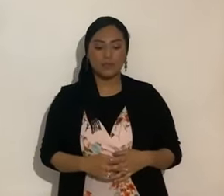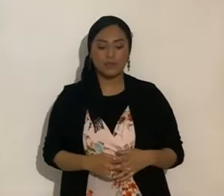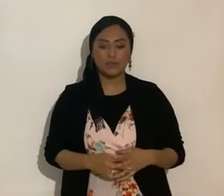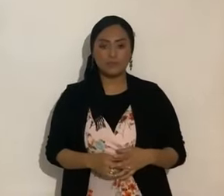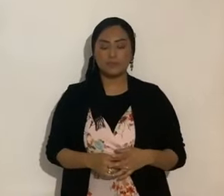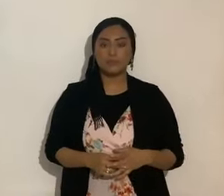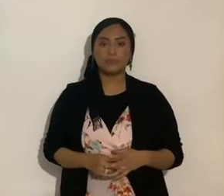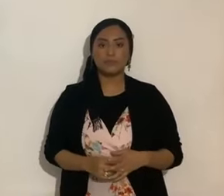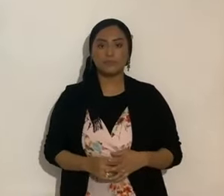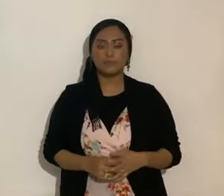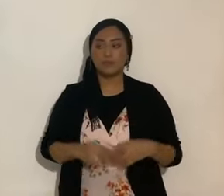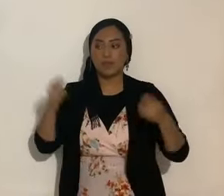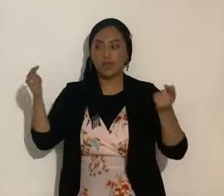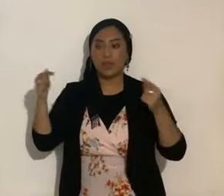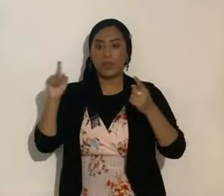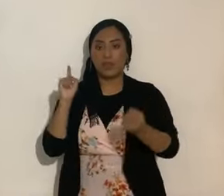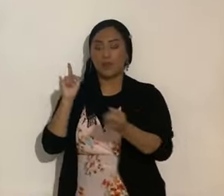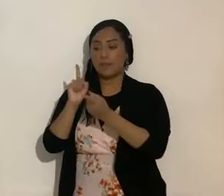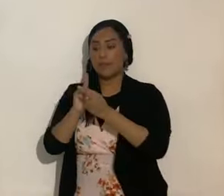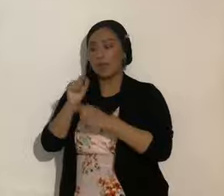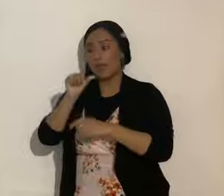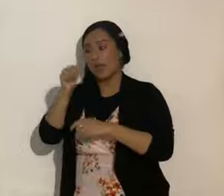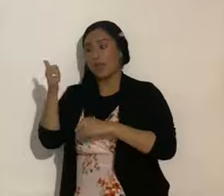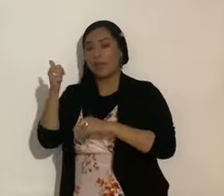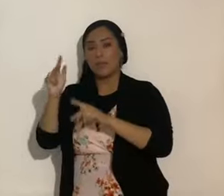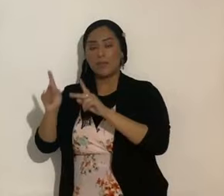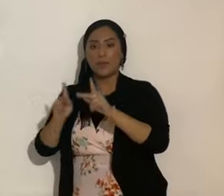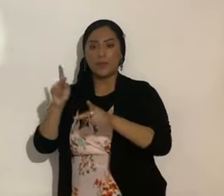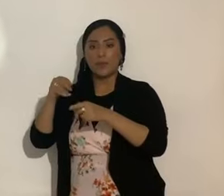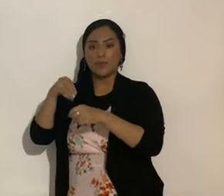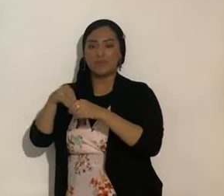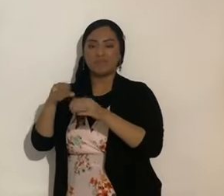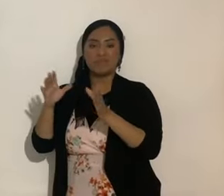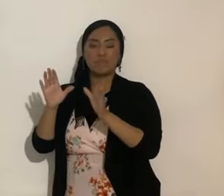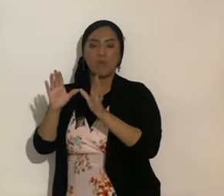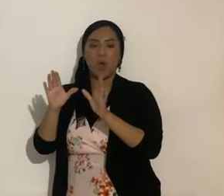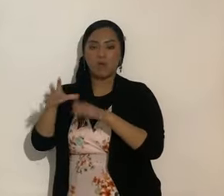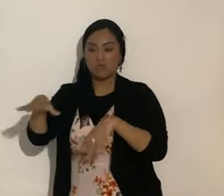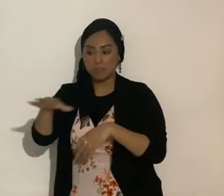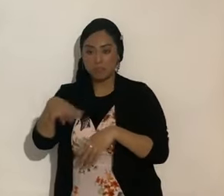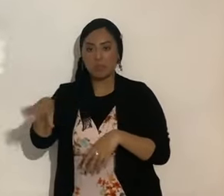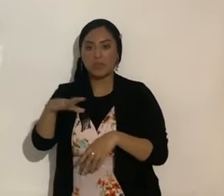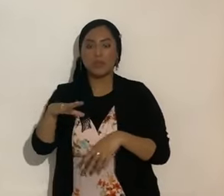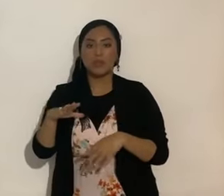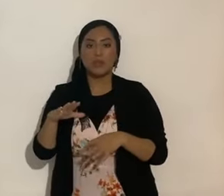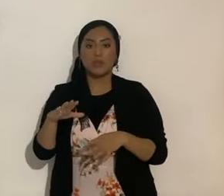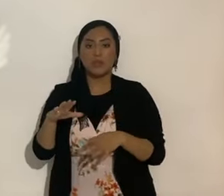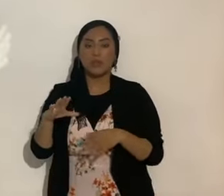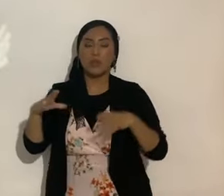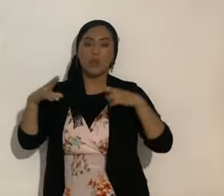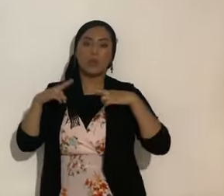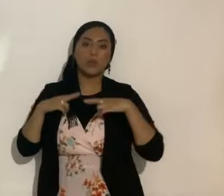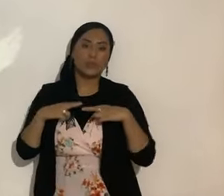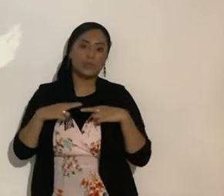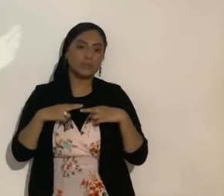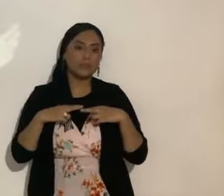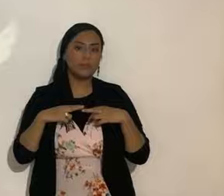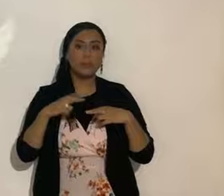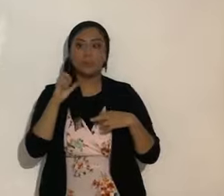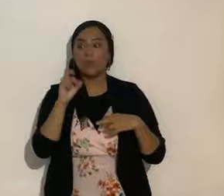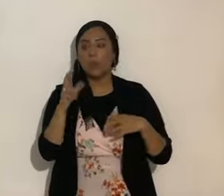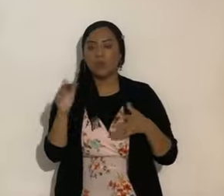tercera del día, vino a otros que estaban en la plaza, ¿sí? Desocupados, estaban descansando, o tal vez en